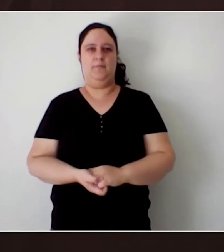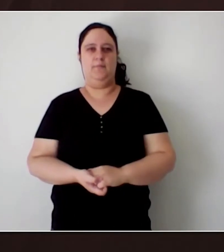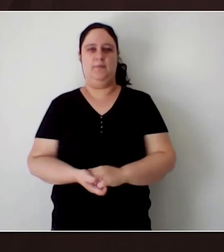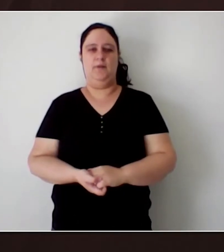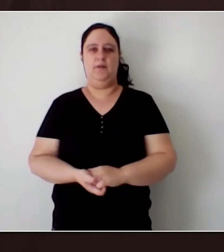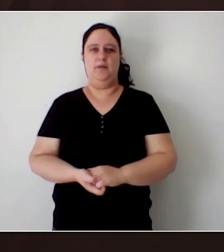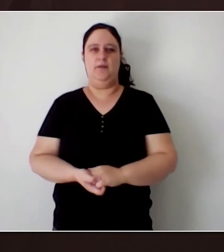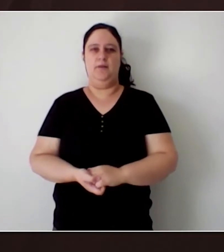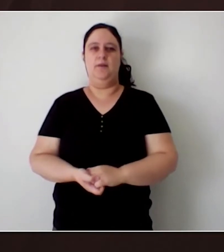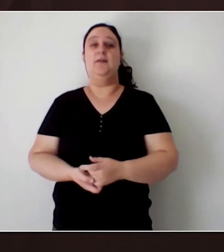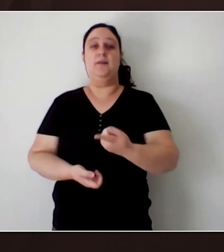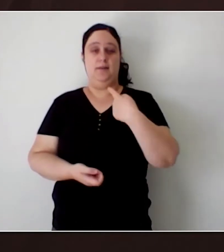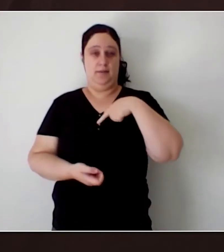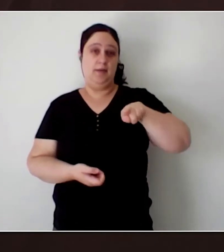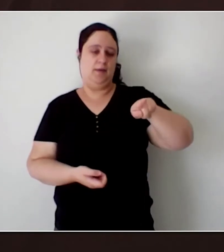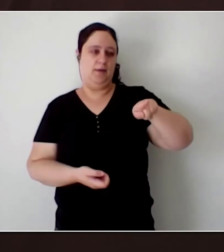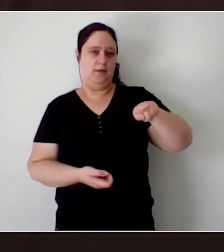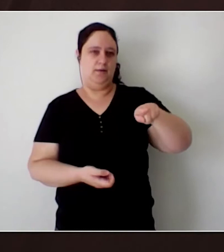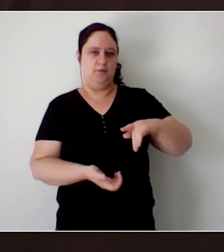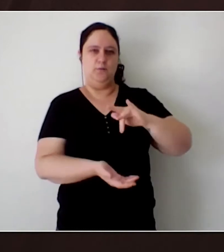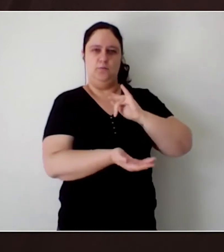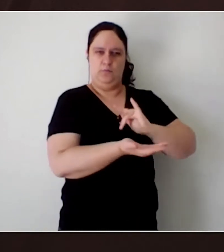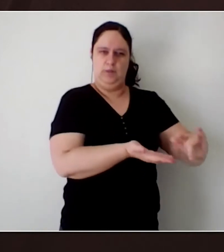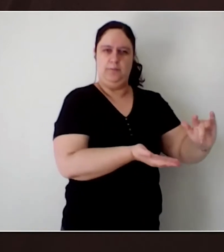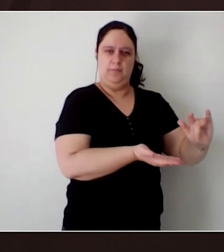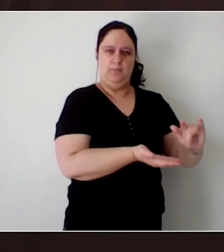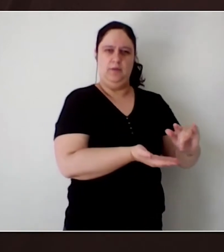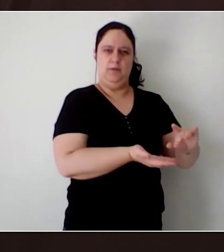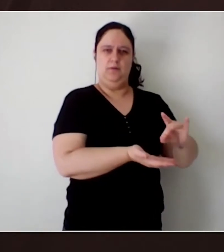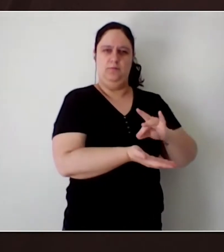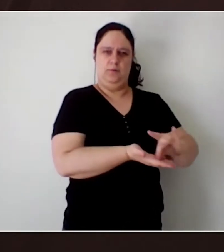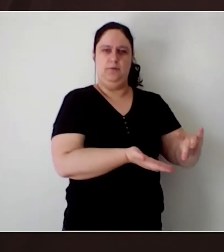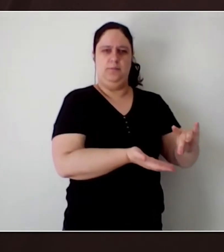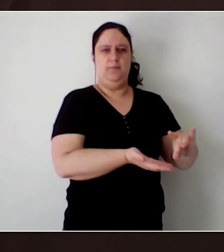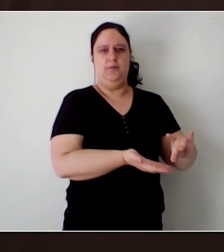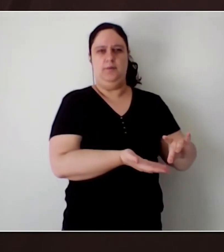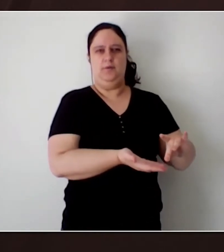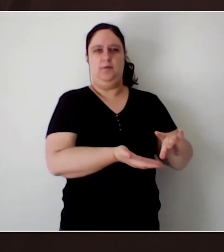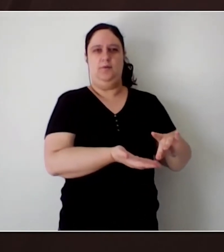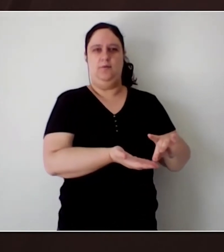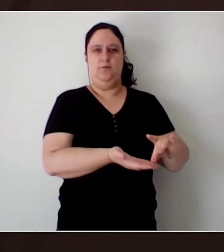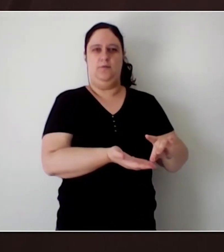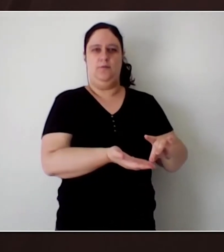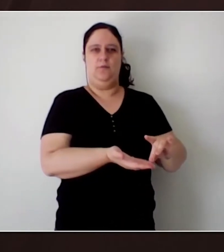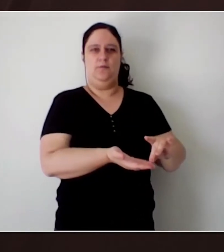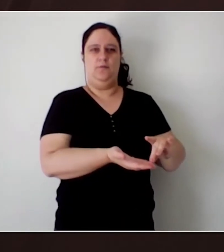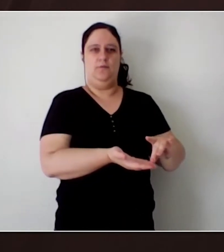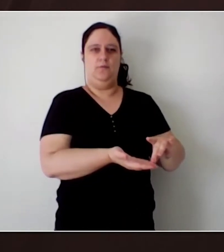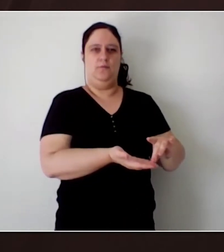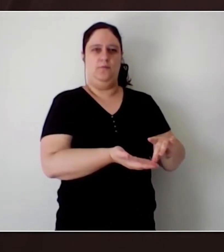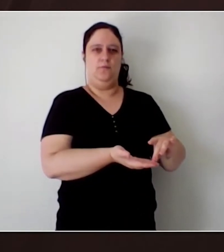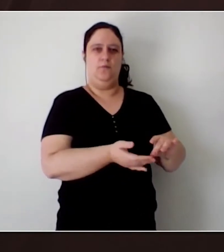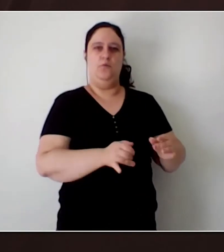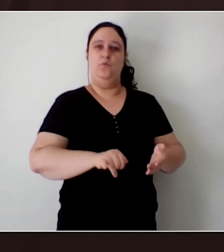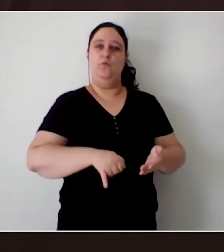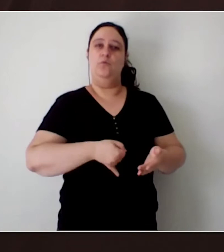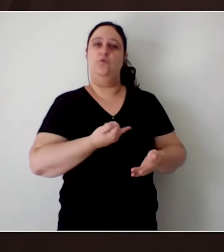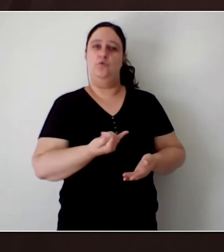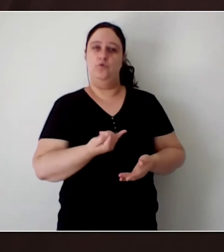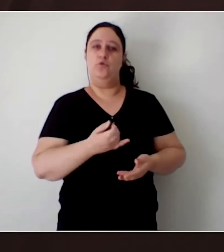joio na terra alheia. Aí depois ele não consegue vender. Vocês entenderam?